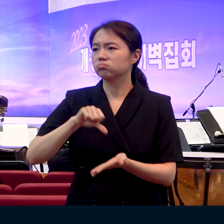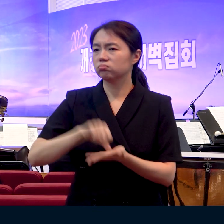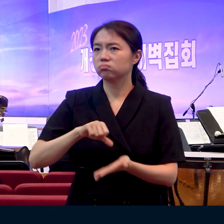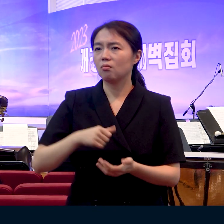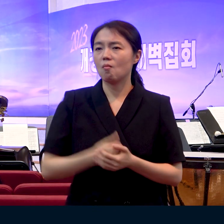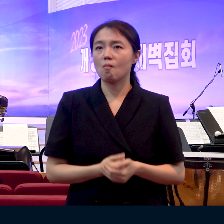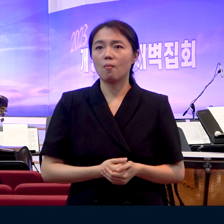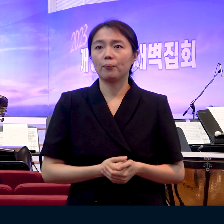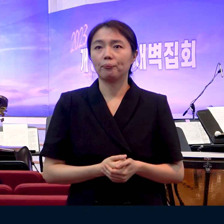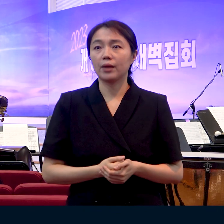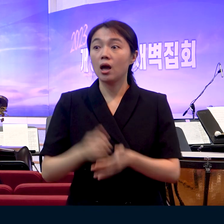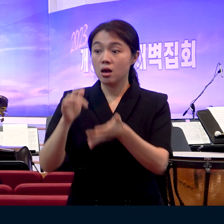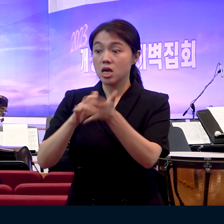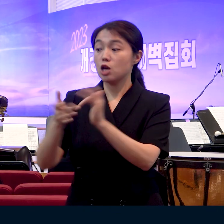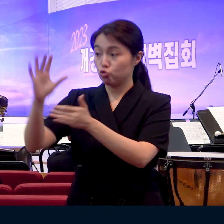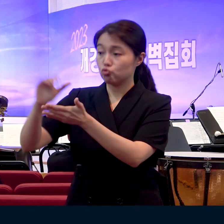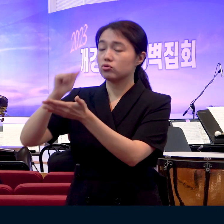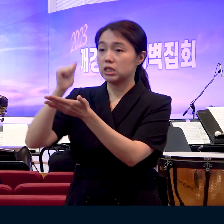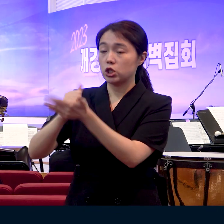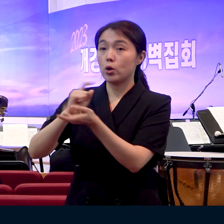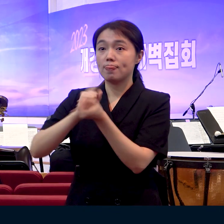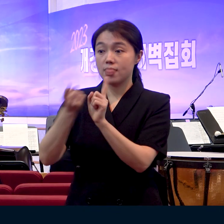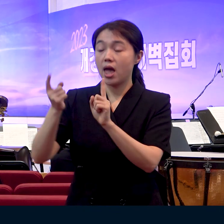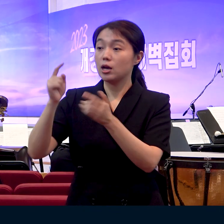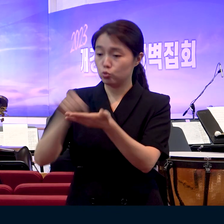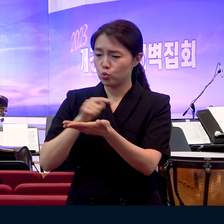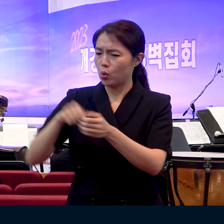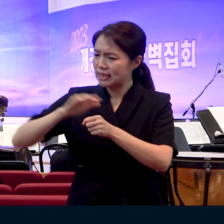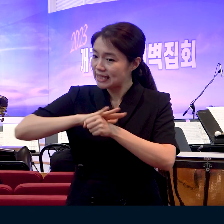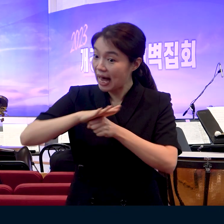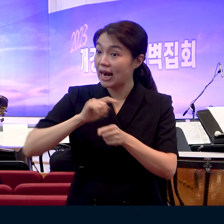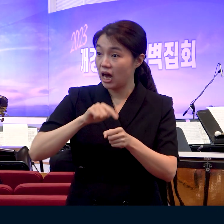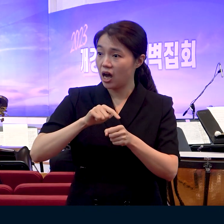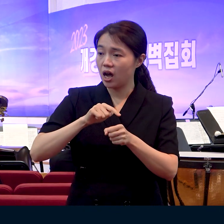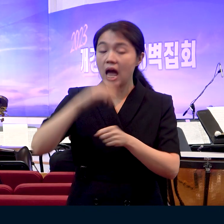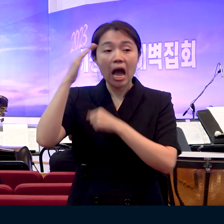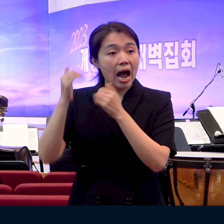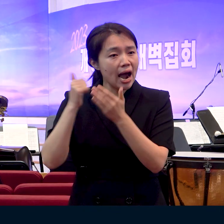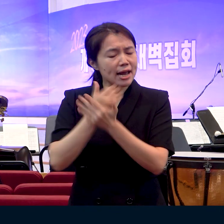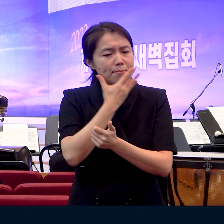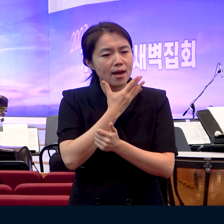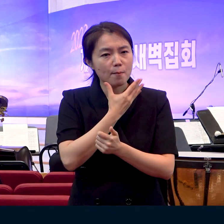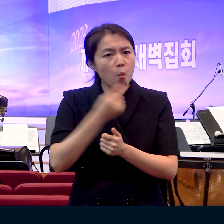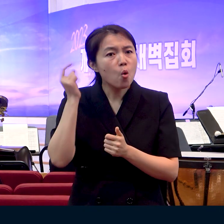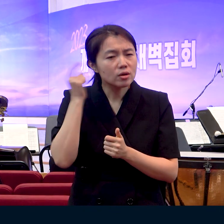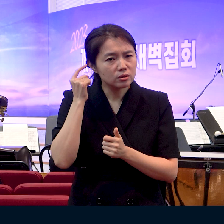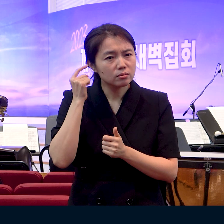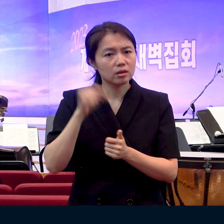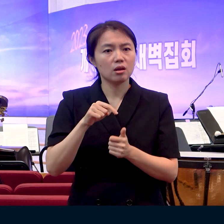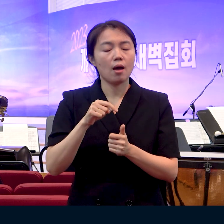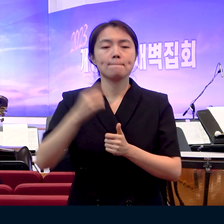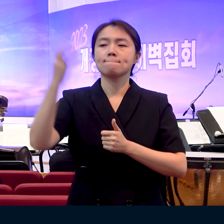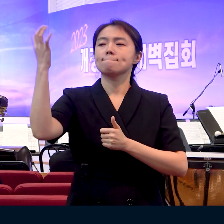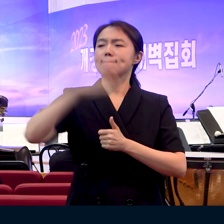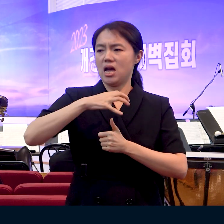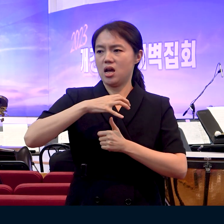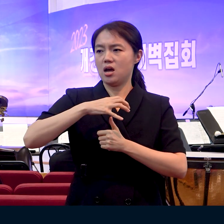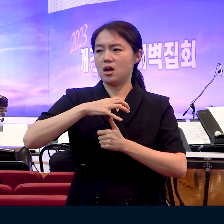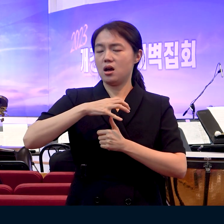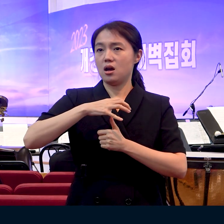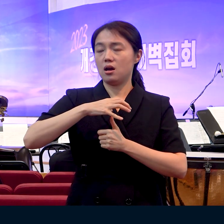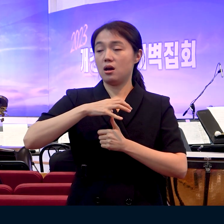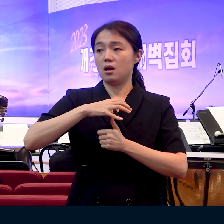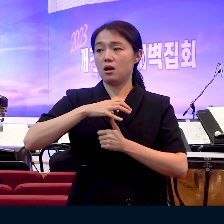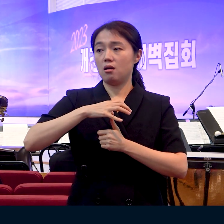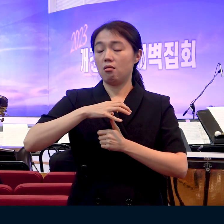예수 그리스도의 십자가의 대속의 사랑이라고 하는 이 하나님의 은혜의 복음이 지금 갇혀버렸는데,